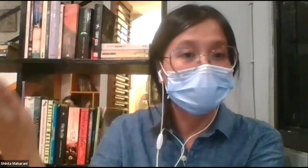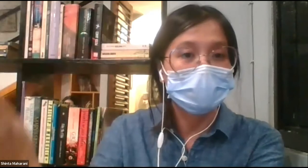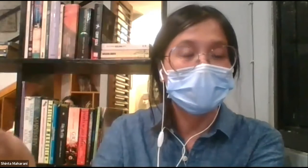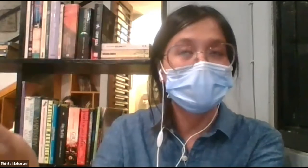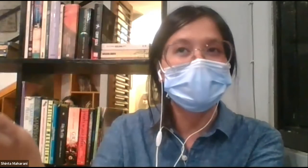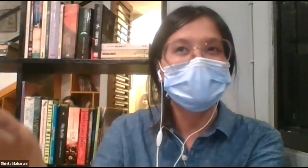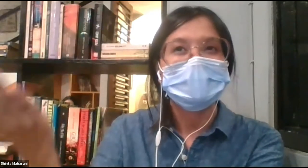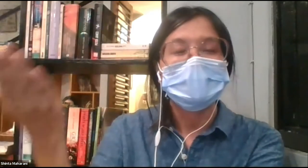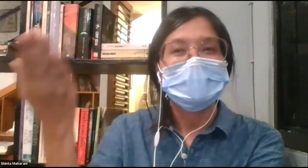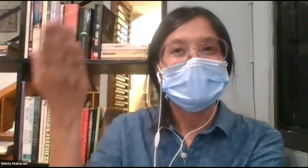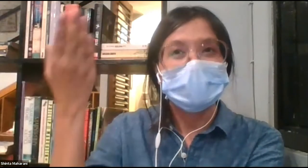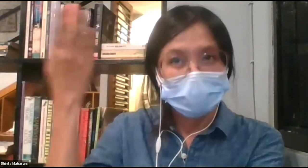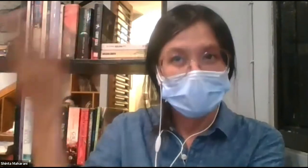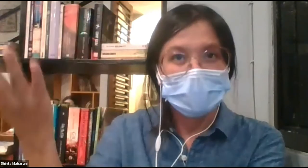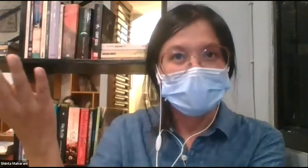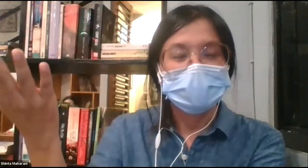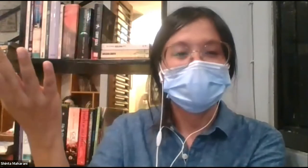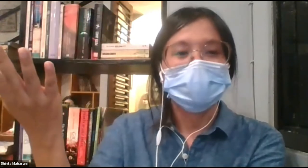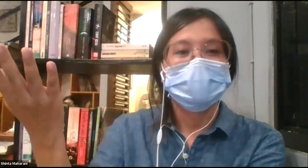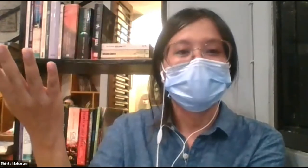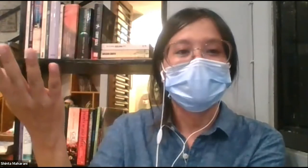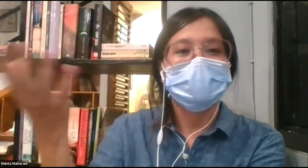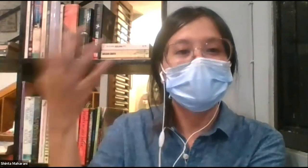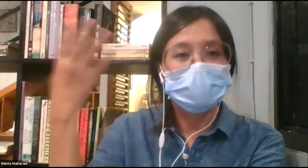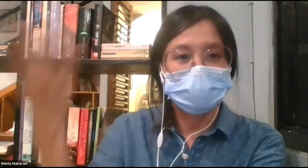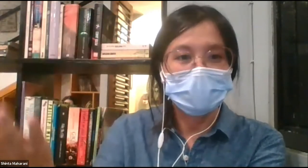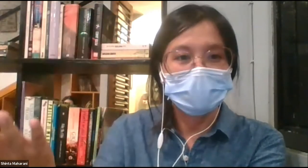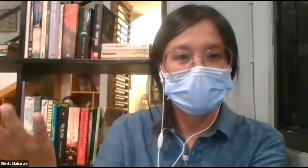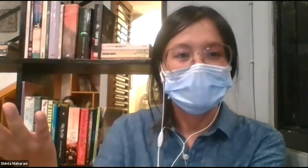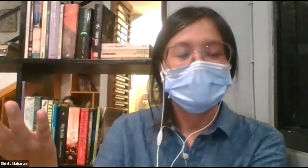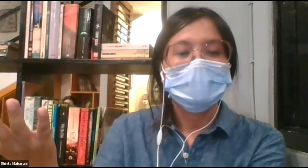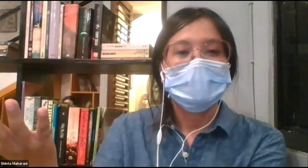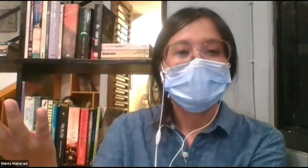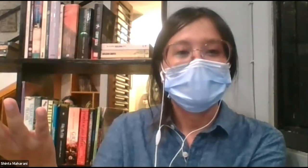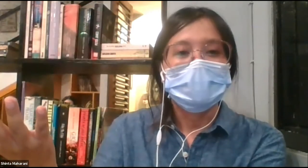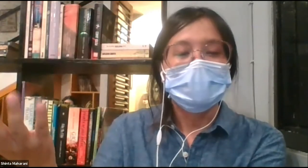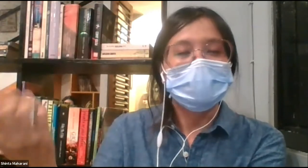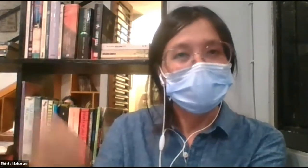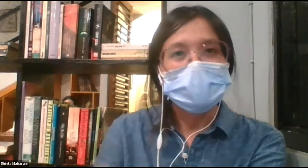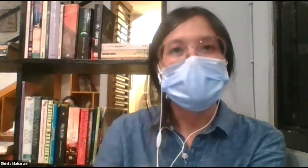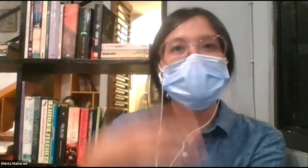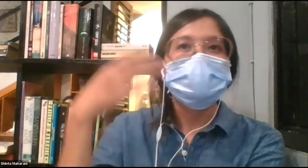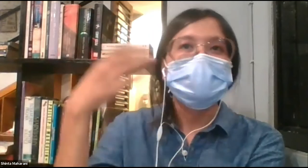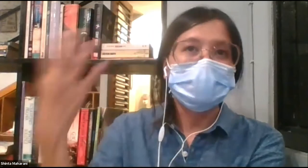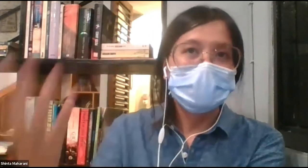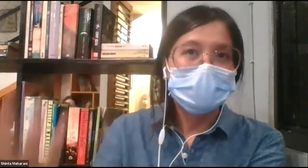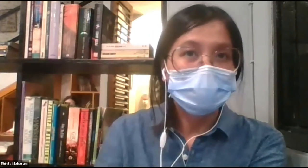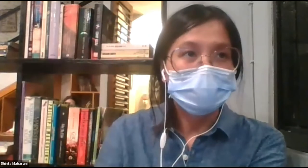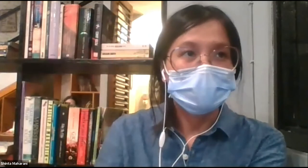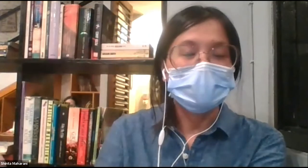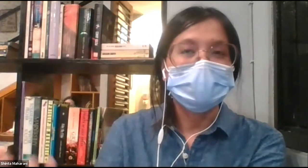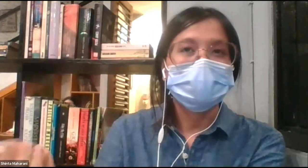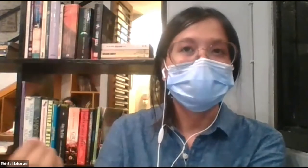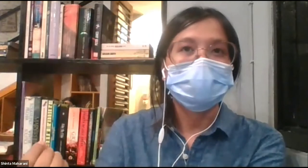Sabtu lalu memang ada rembulan atau ada bulan. Atau misalnya Sabtu